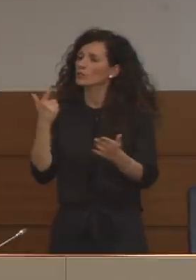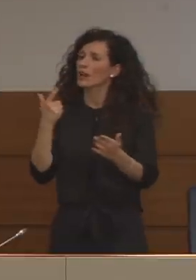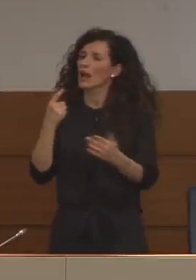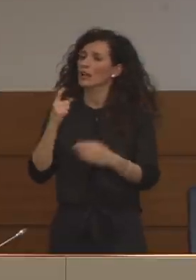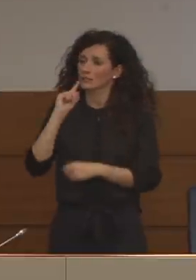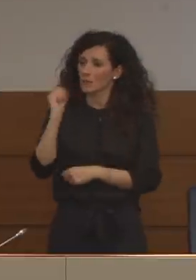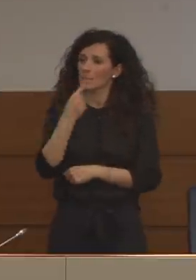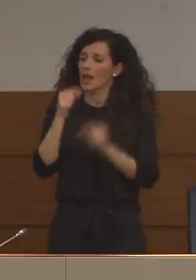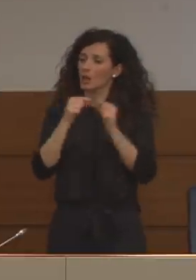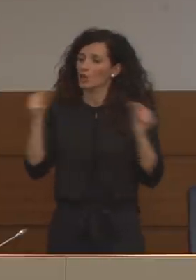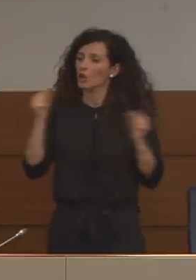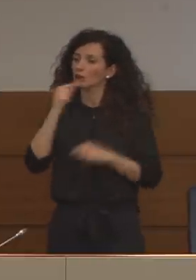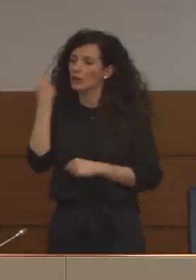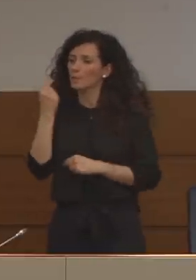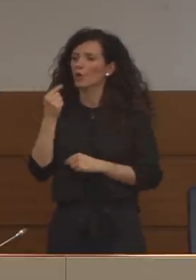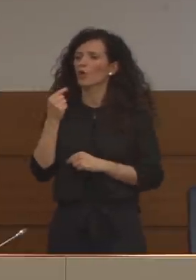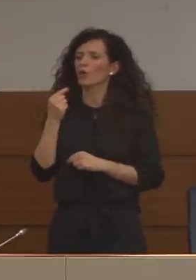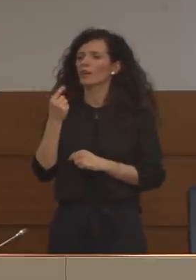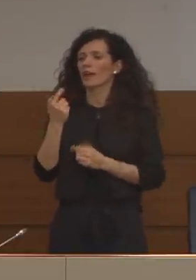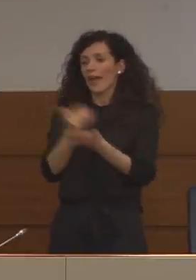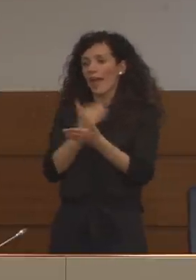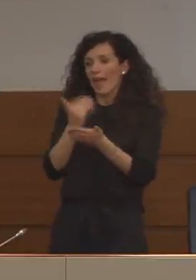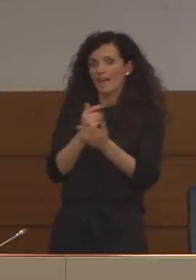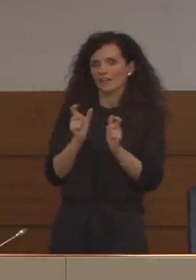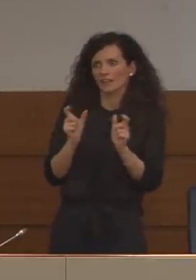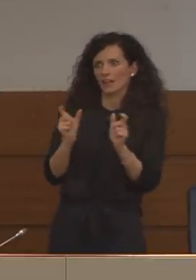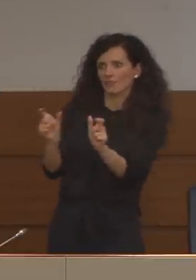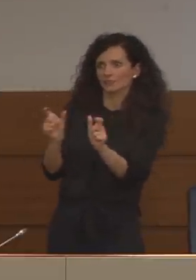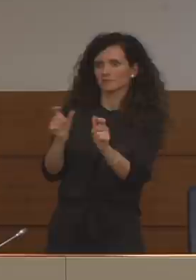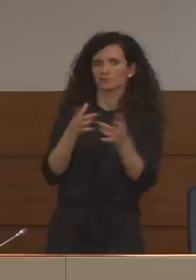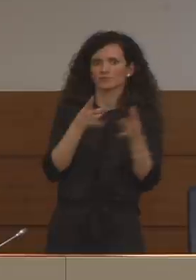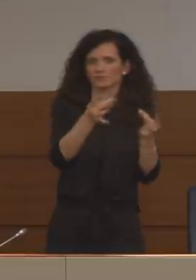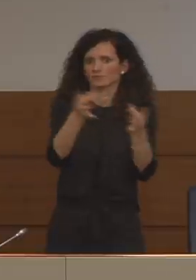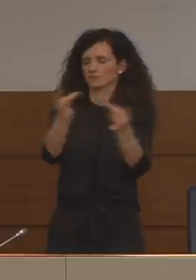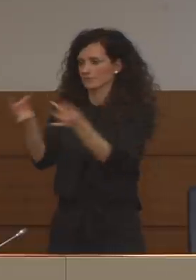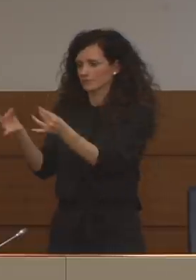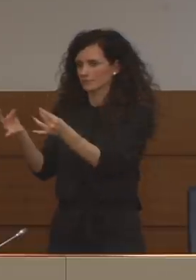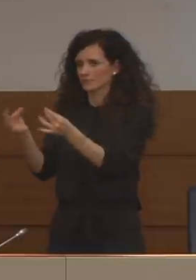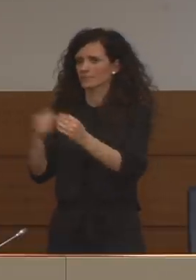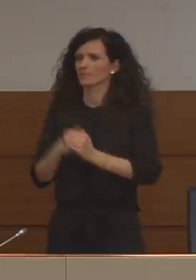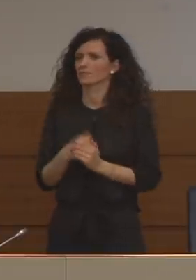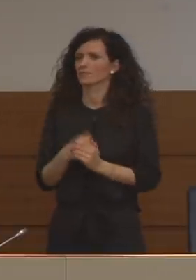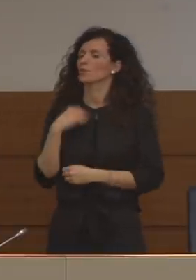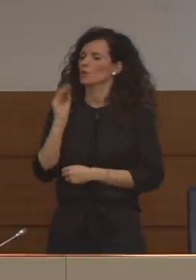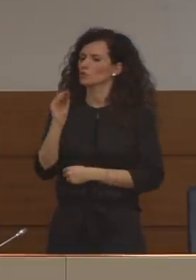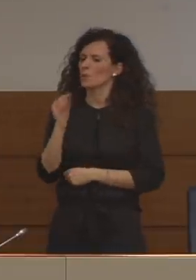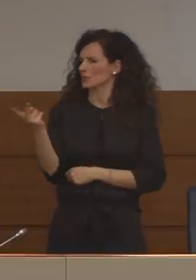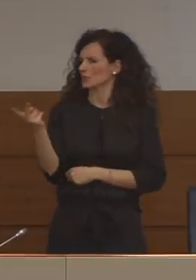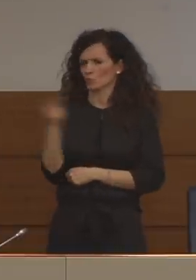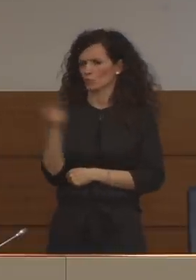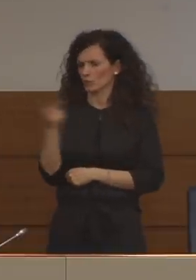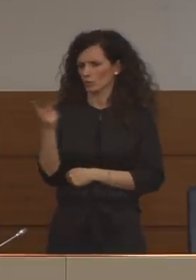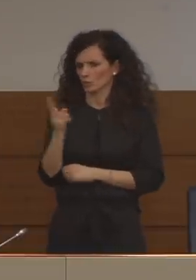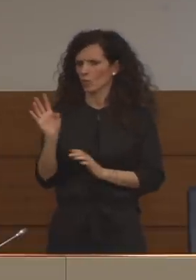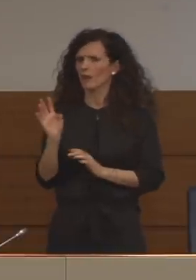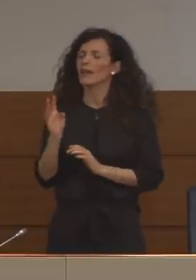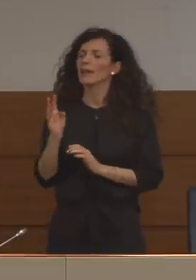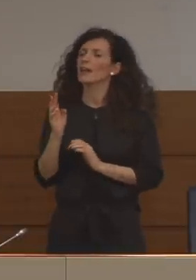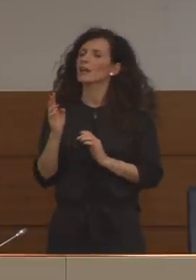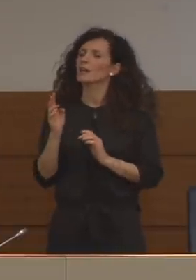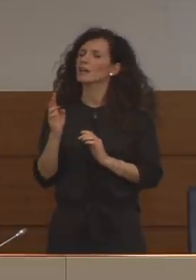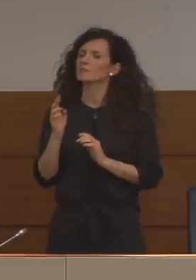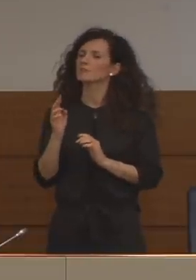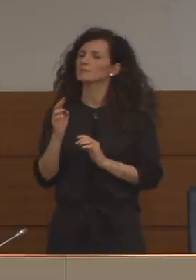l'evoluzione appunto del virus anche i tamponi asintomatici la domanda la faccio entrambi è previsto sia